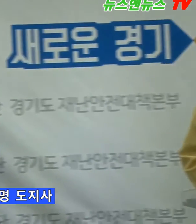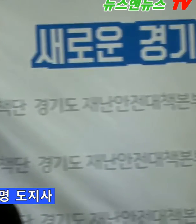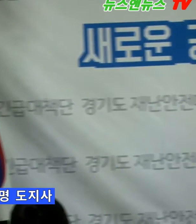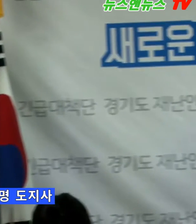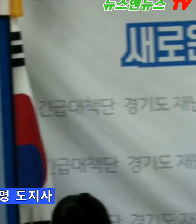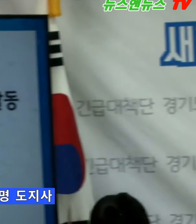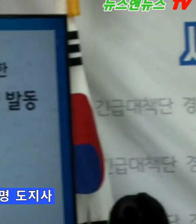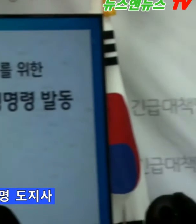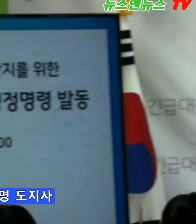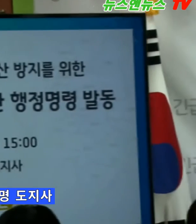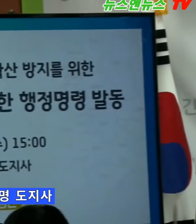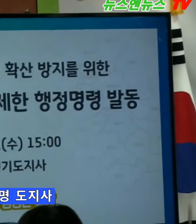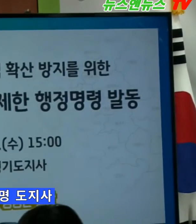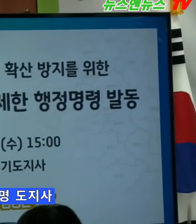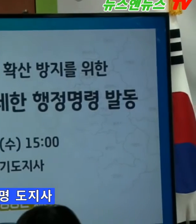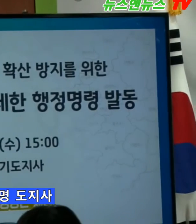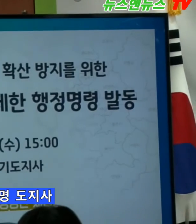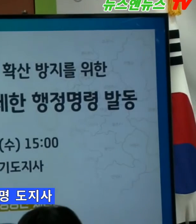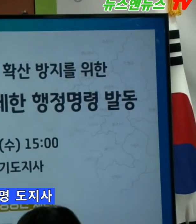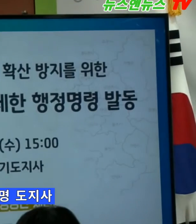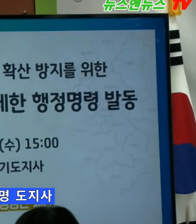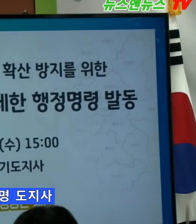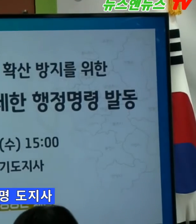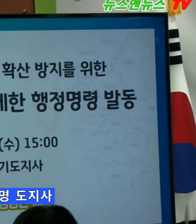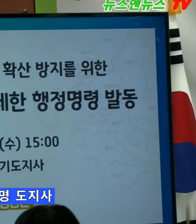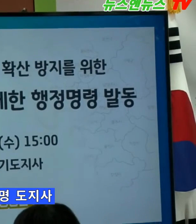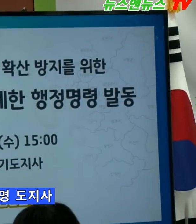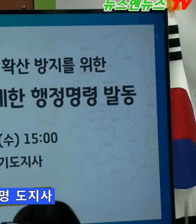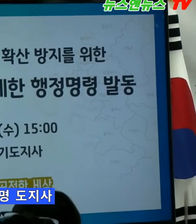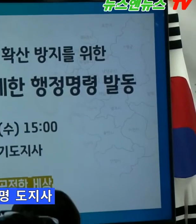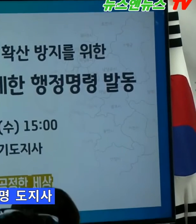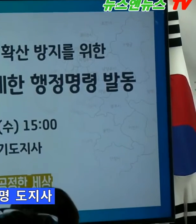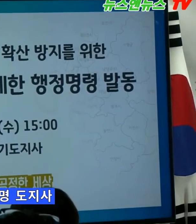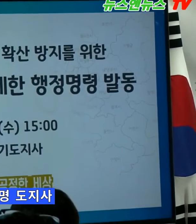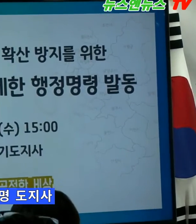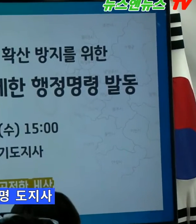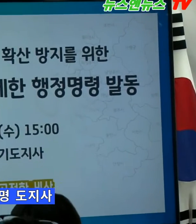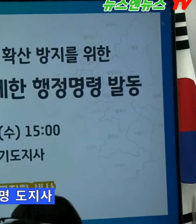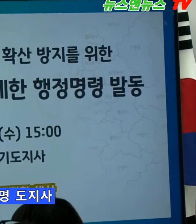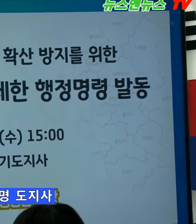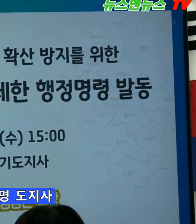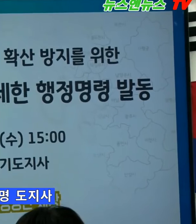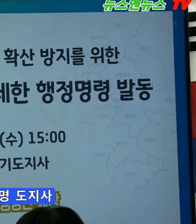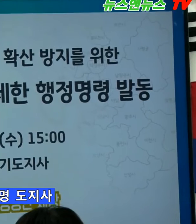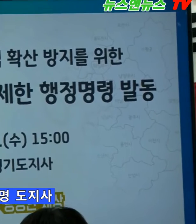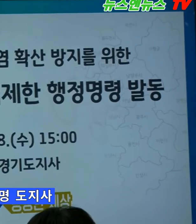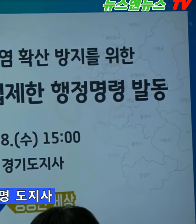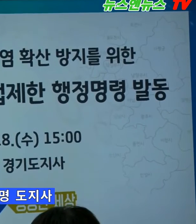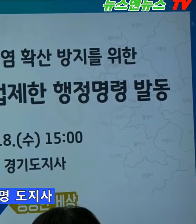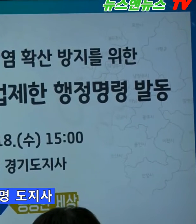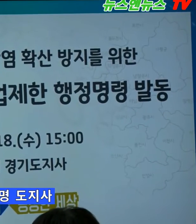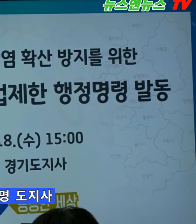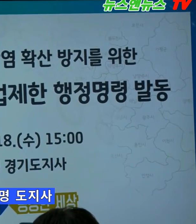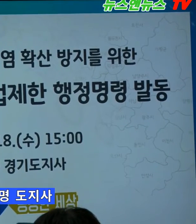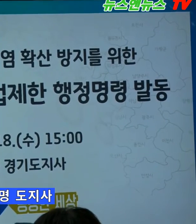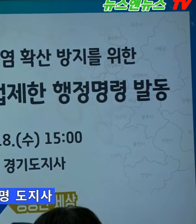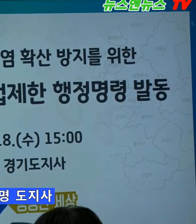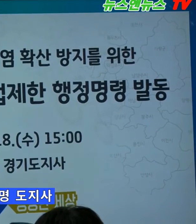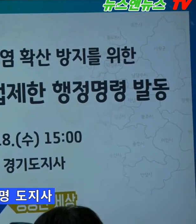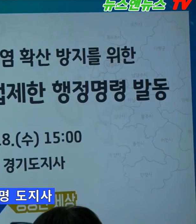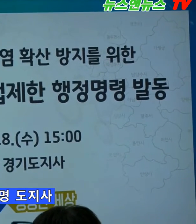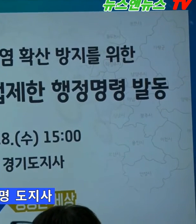경우에 전국에 누적 확진자는 우상향 그래프를 그리고 있어서 결코 안심할 수 없는